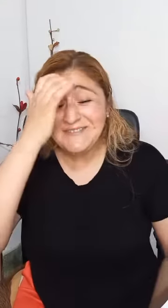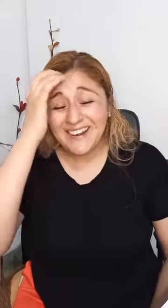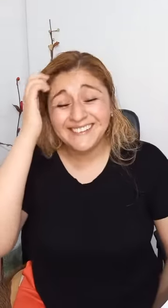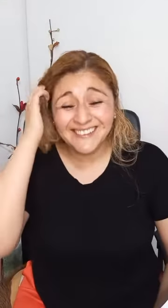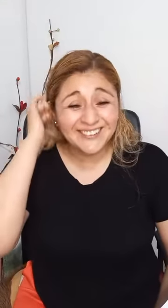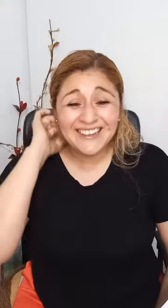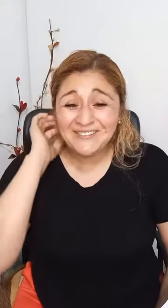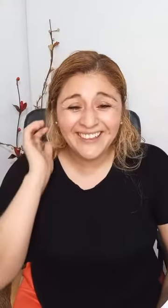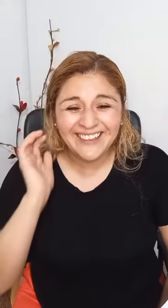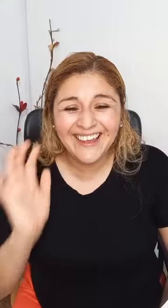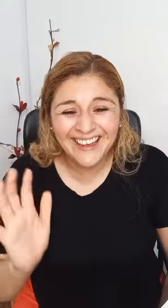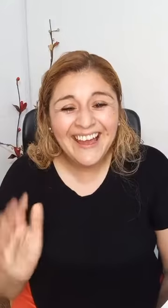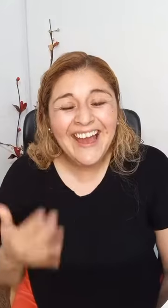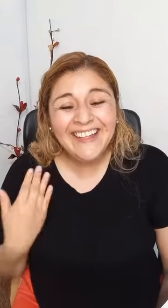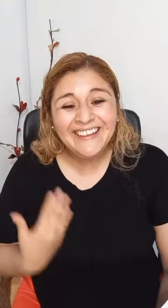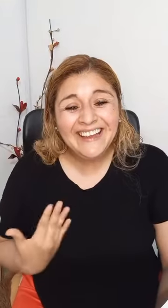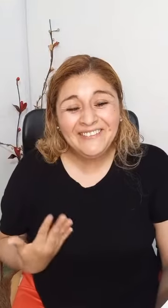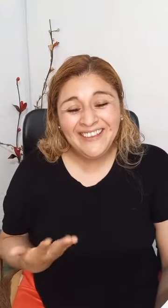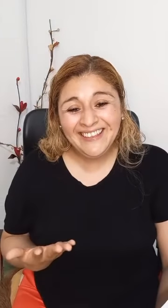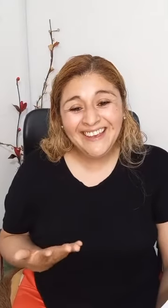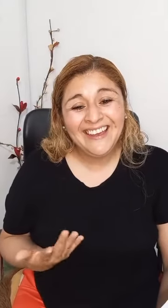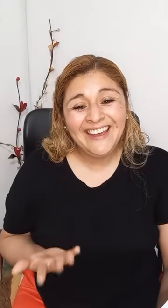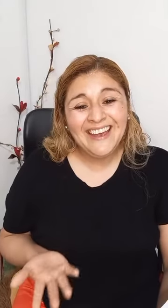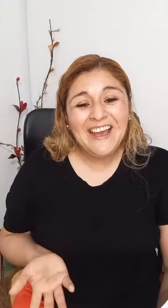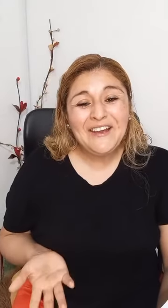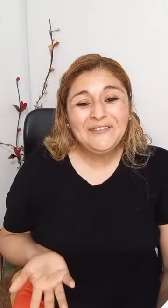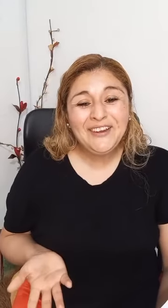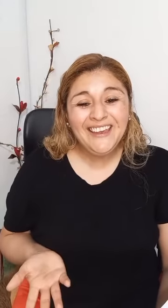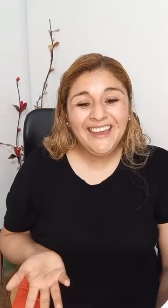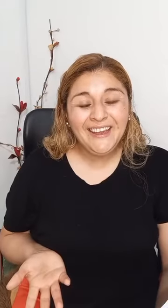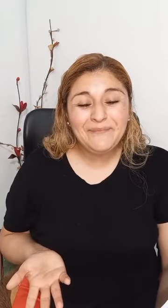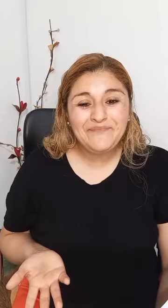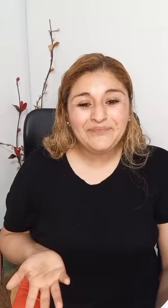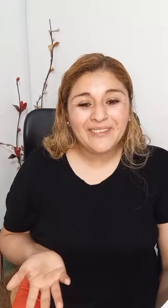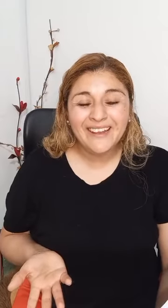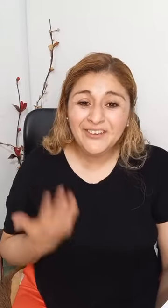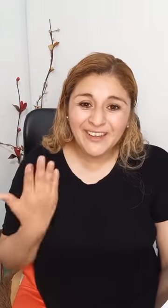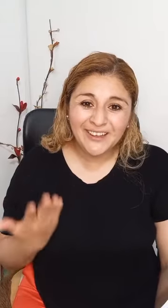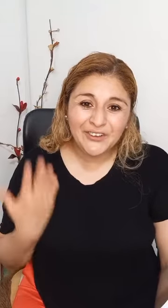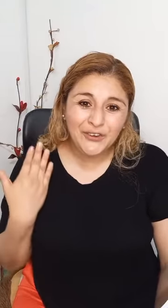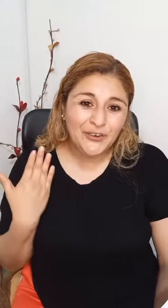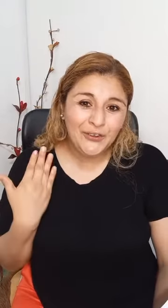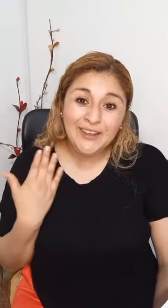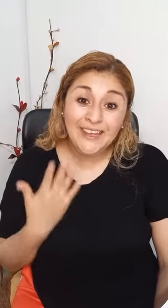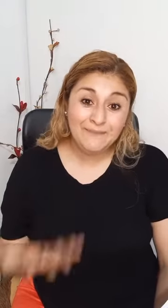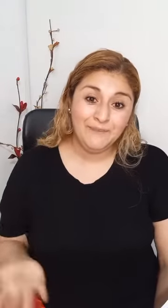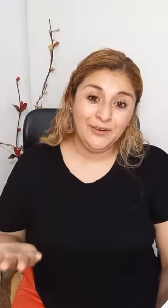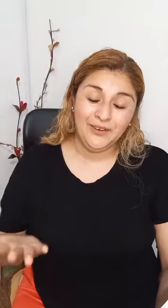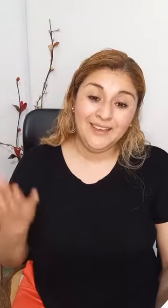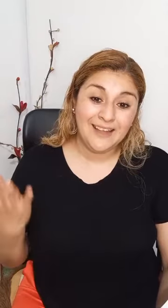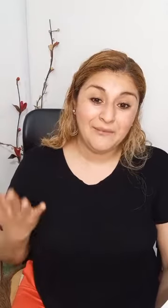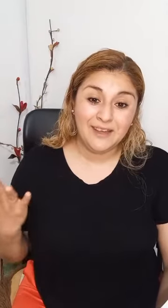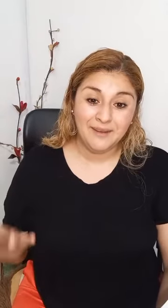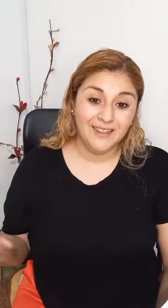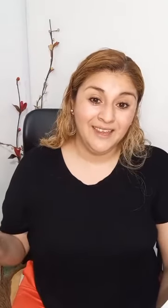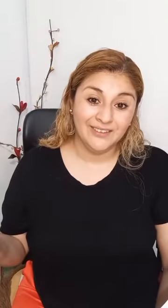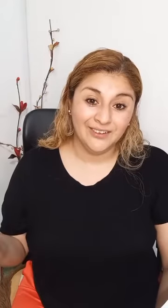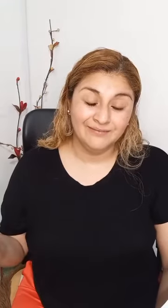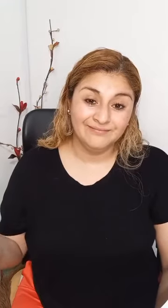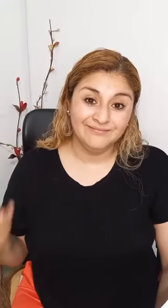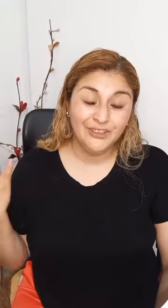Sí, Marcia, totalmente, totalmente, porque creo que todo el tiempo estamos